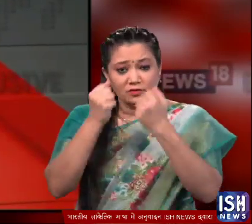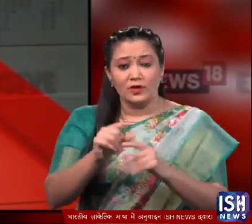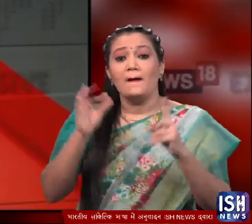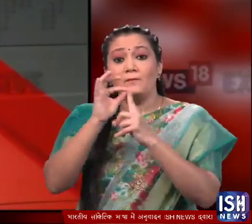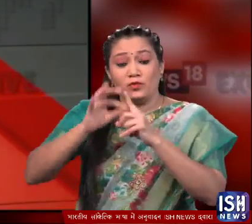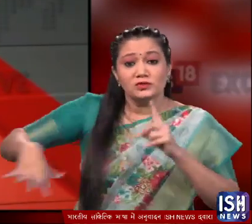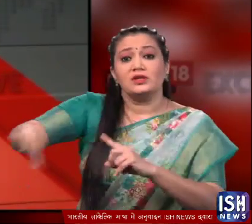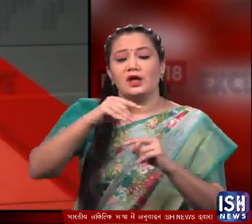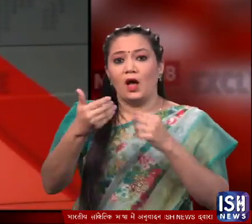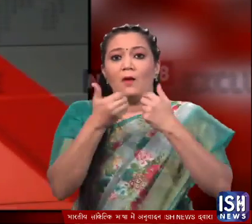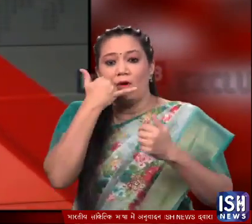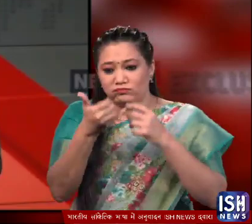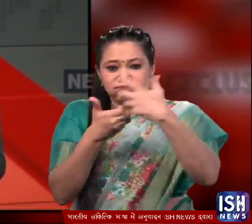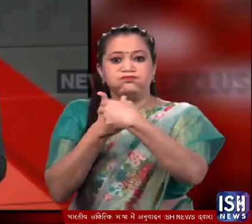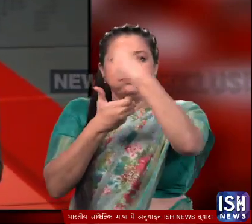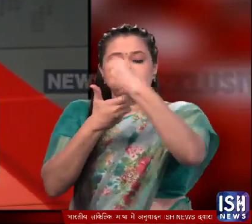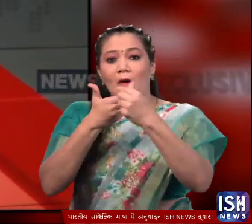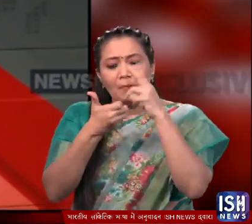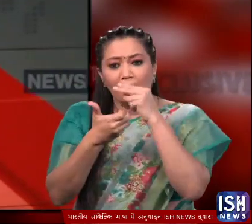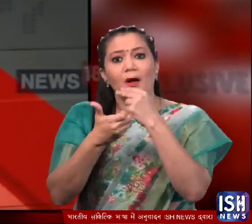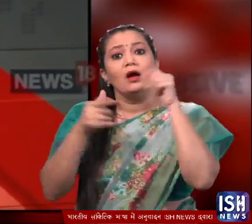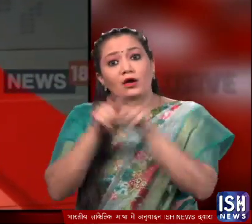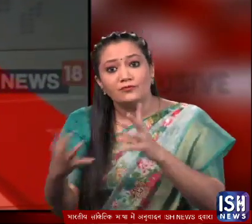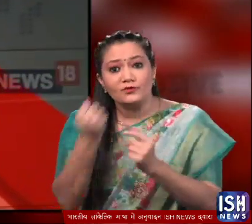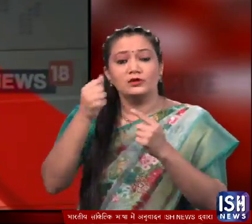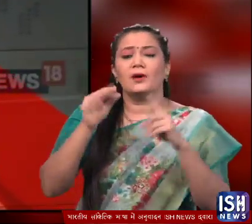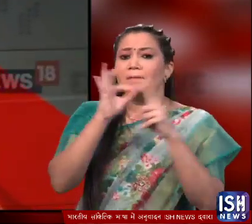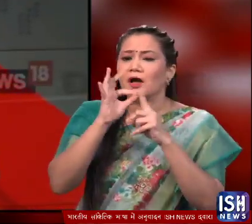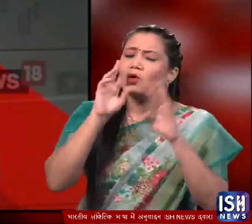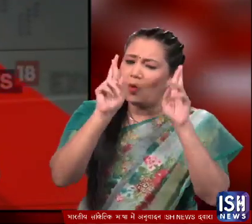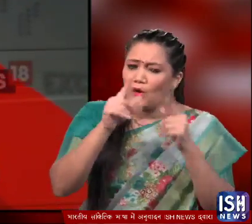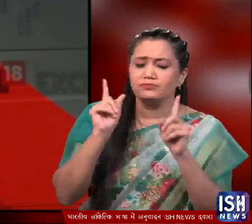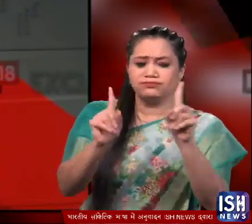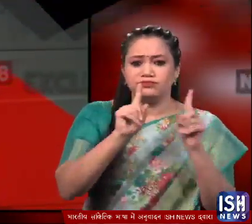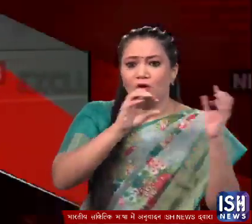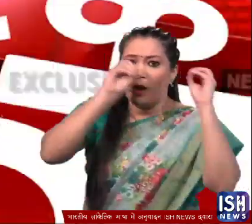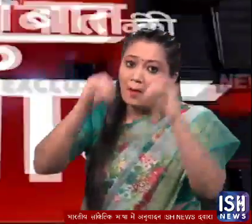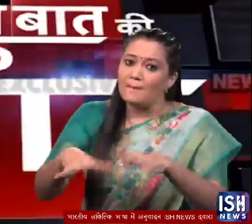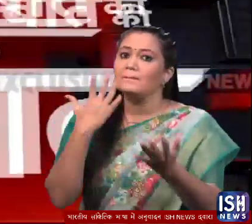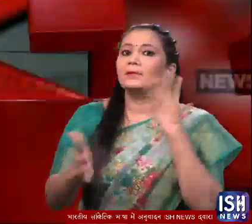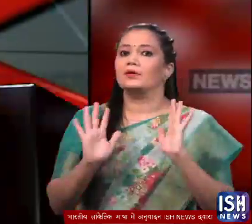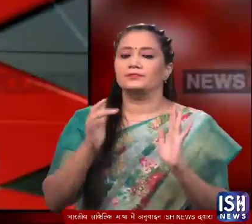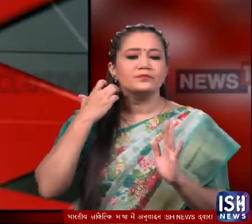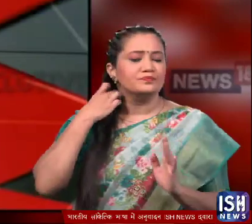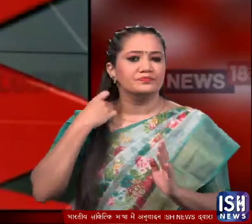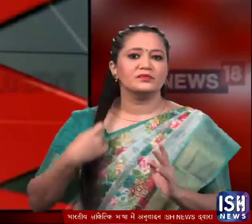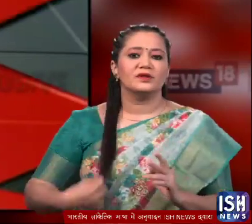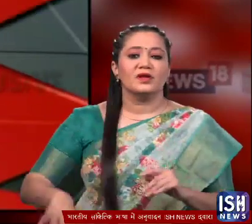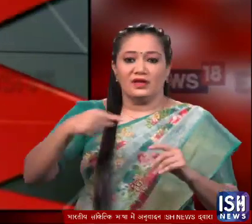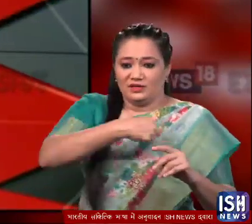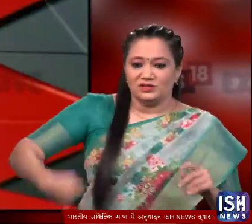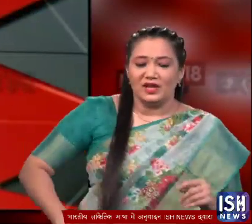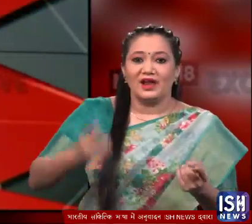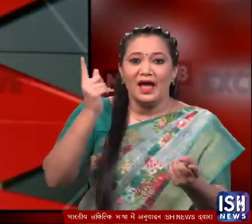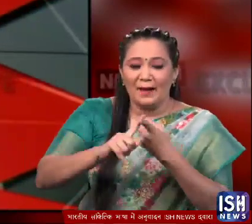जिले में भी वायरलेस सेट मिले जिन्हें पाकिस्तान की तरफ से ड्रोन के जरिए भेजे जाने का शक है। चीन के साथ सीमा पर